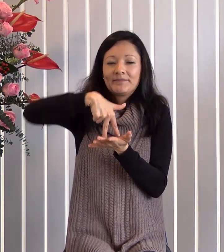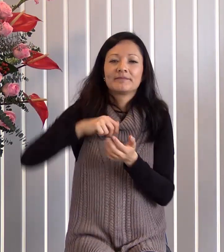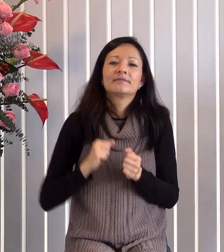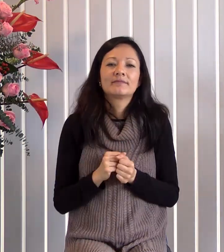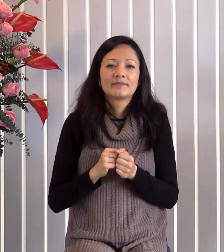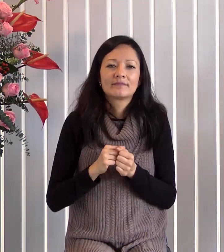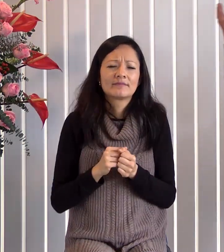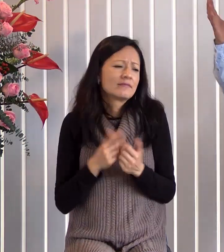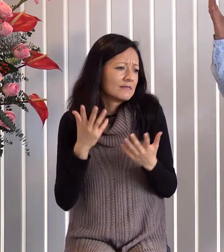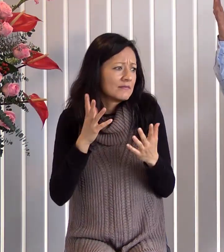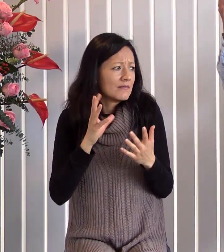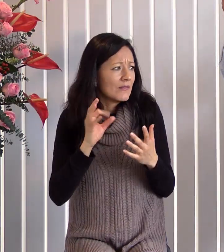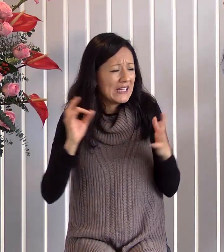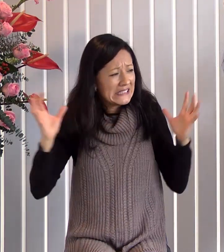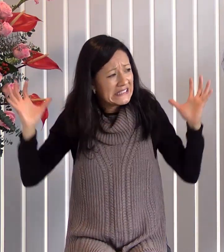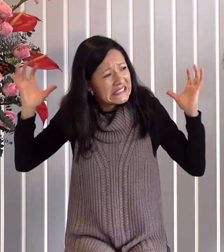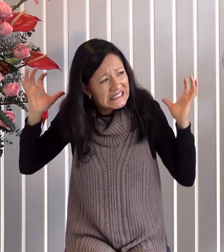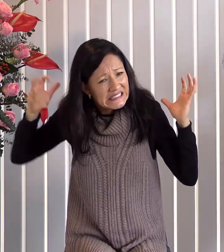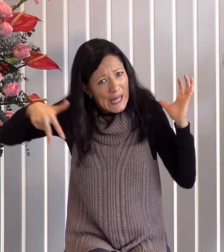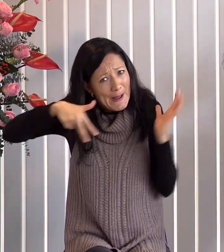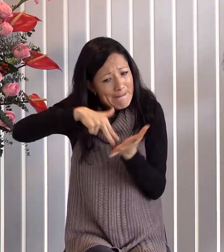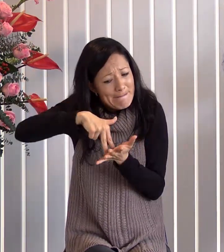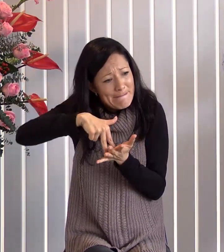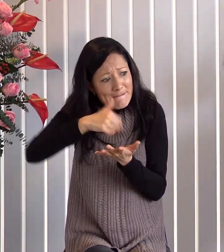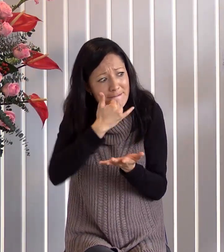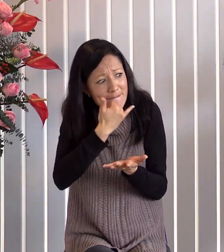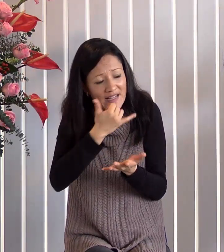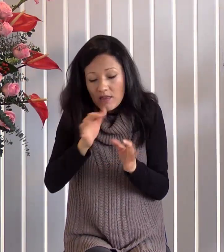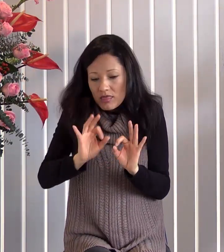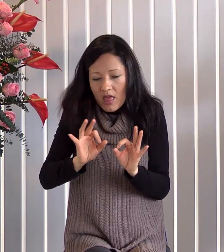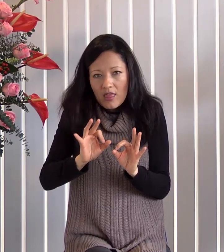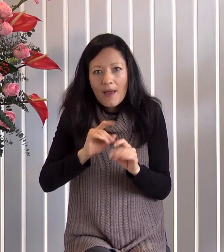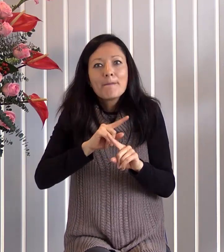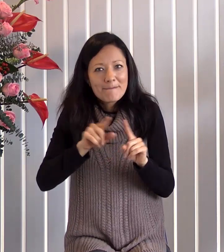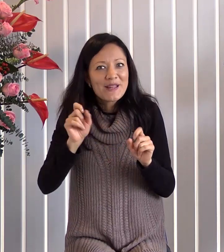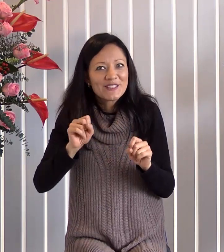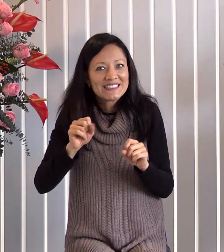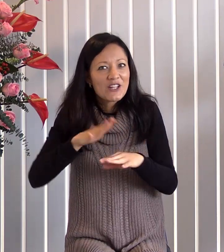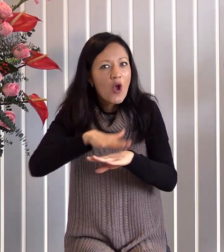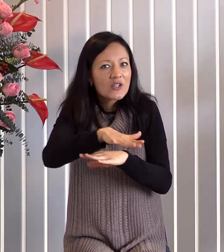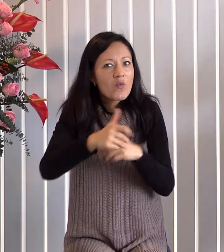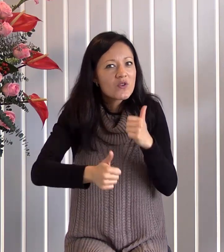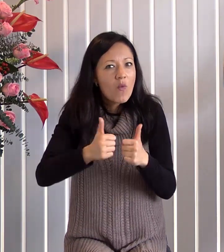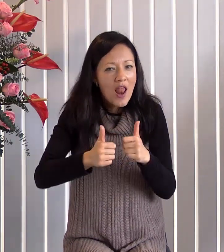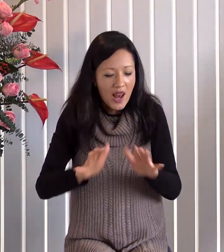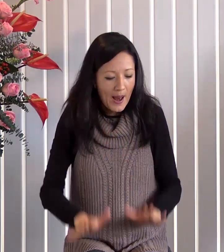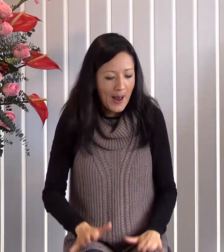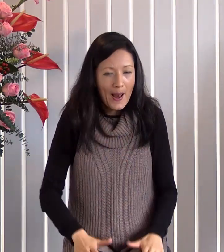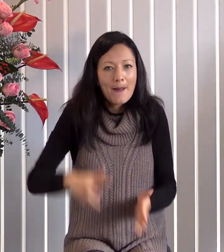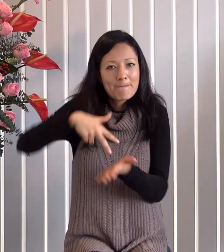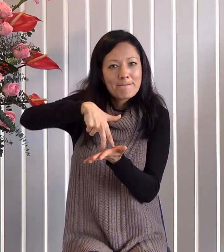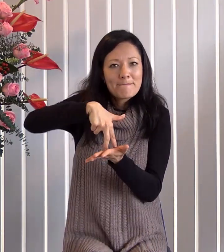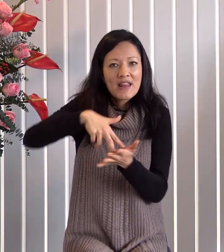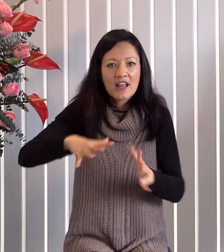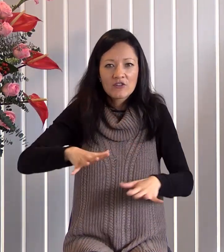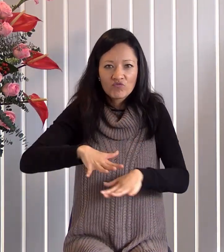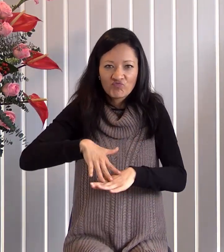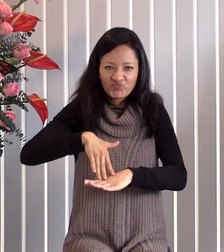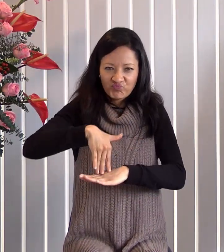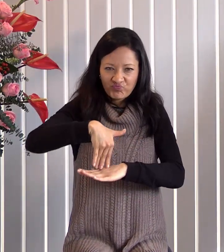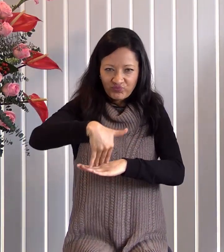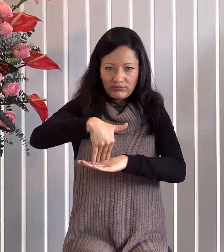No pasa nada, ¿no? Uno está sosteniendo la piedra, ¿qué pasa? No pasa nada, pero sí está pasando. ¿Qué está pasando? Las piernas están